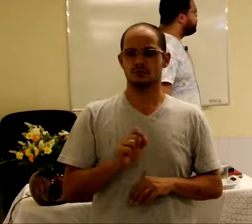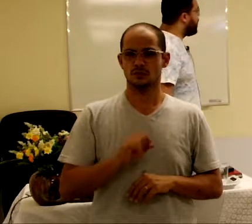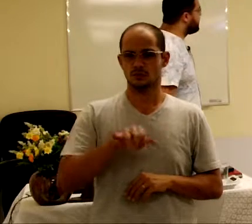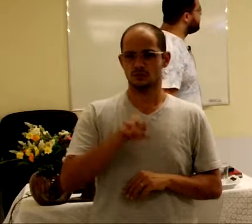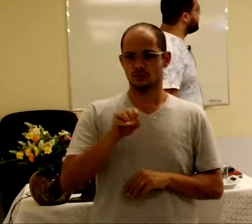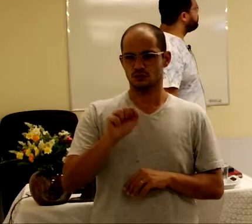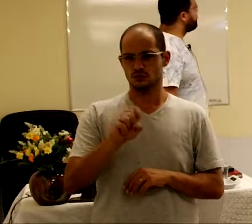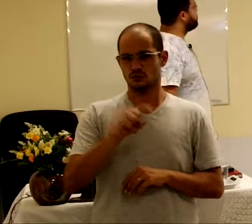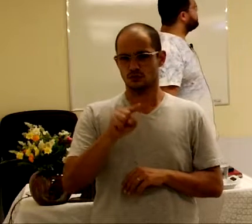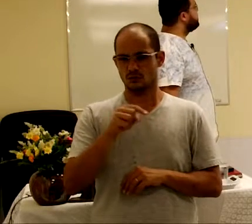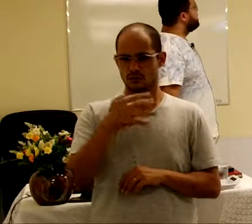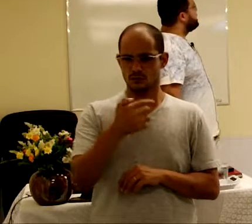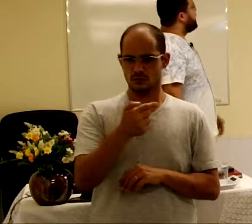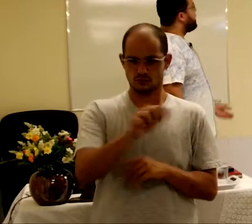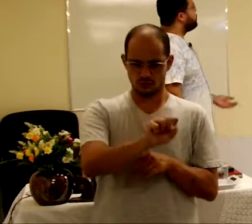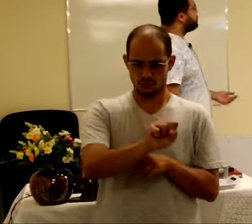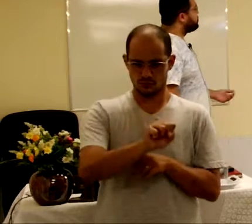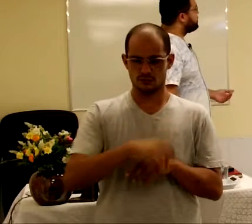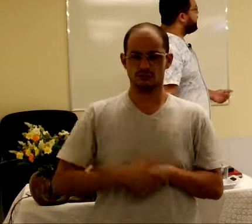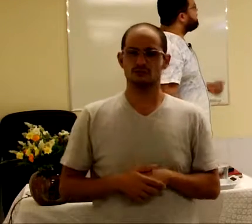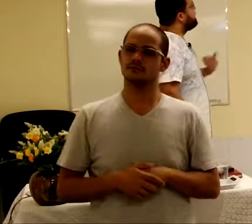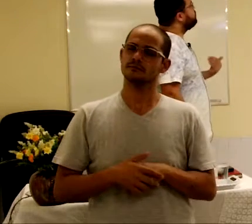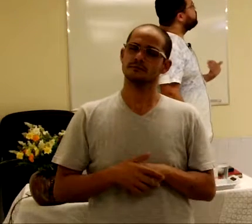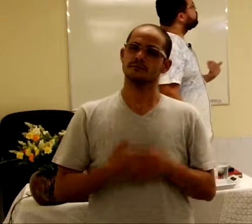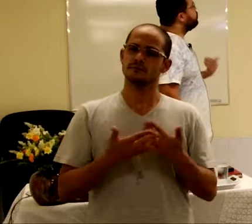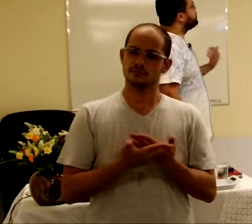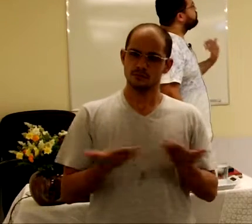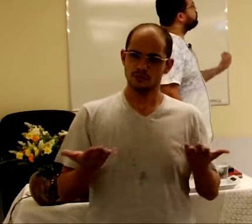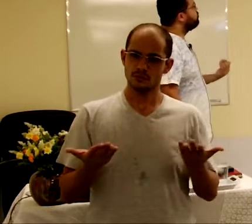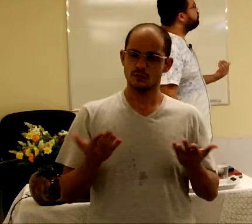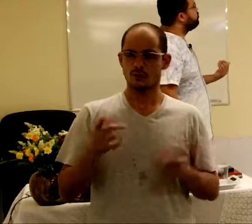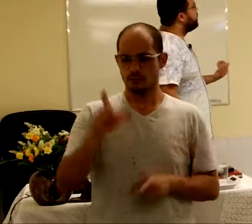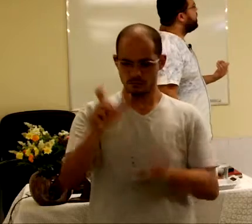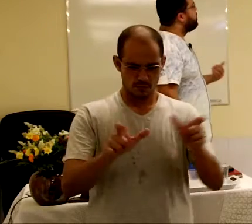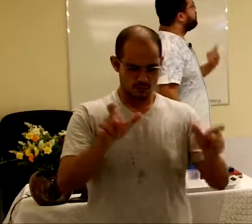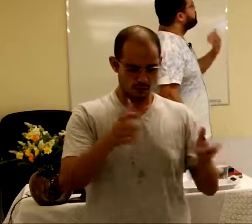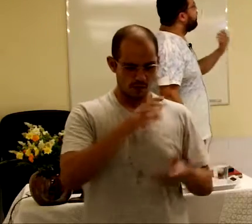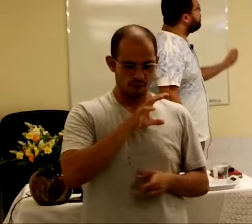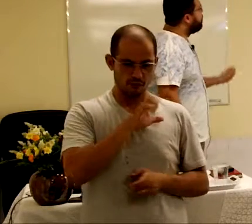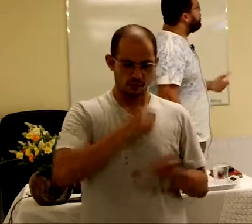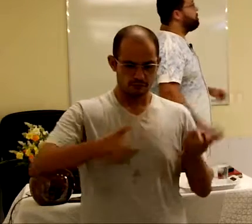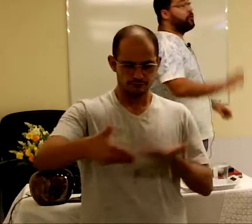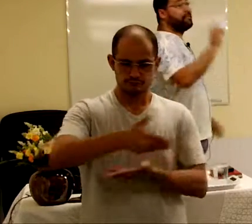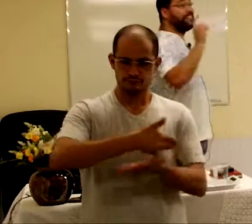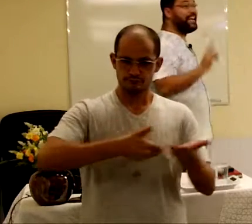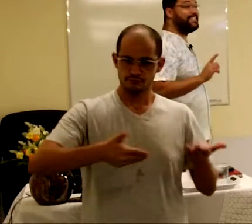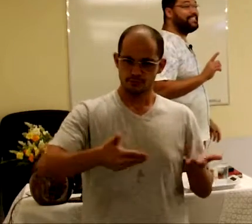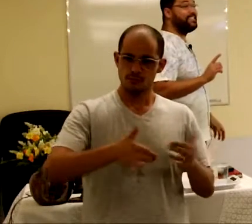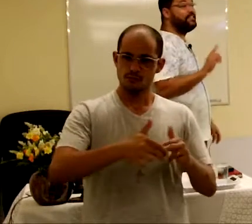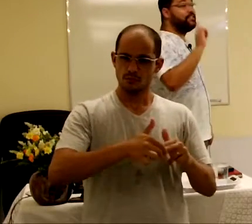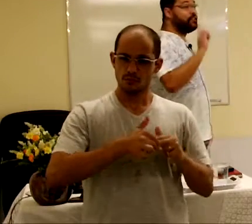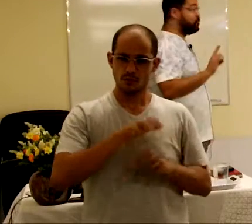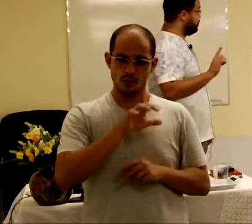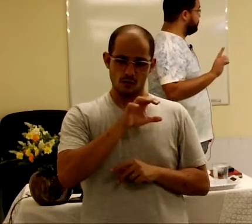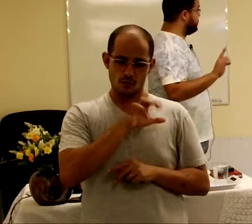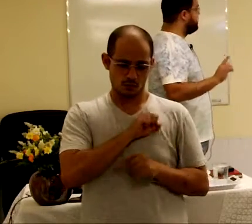João 4, 7, 8. Amados, amemo-nos uns aos outros, pois o amor procede